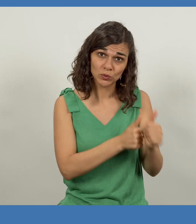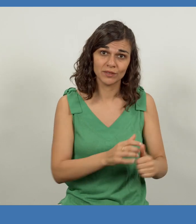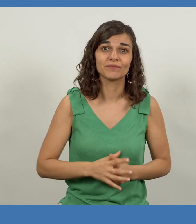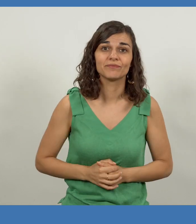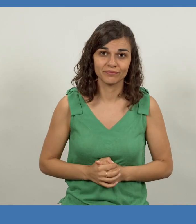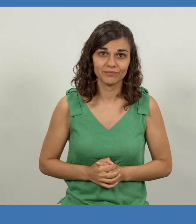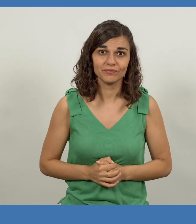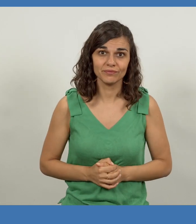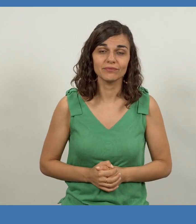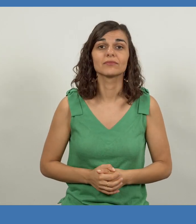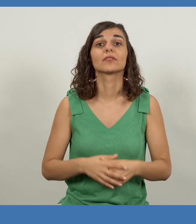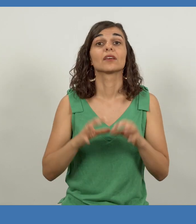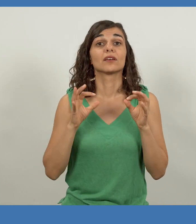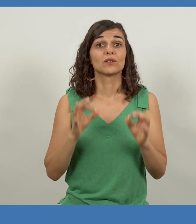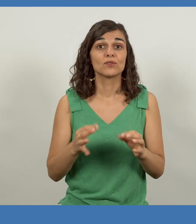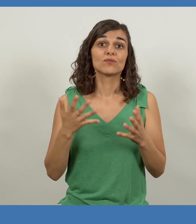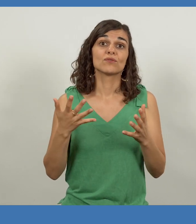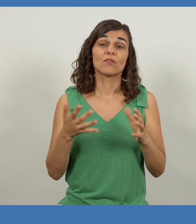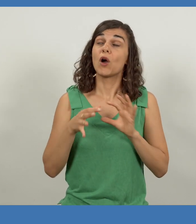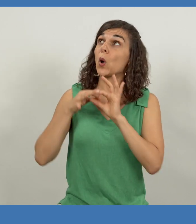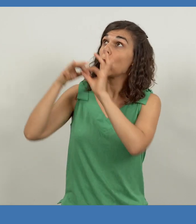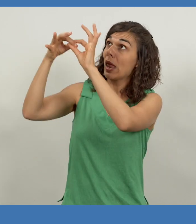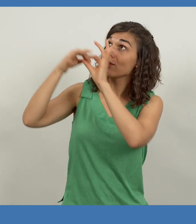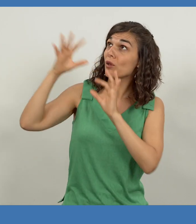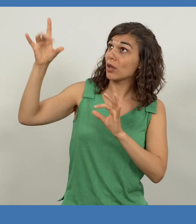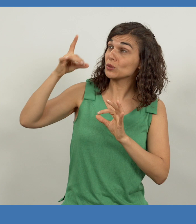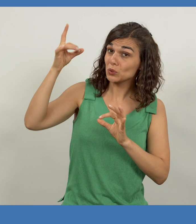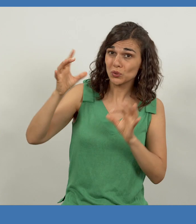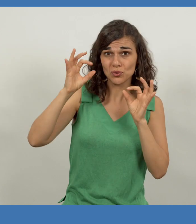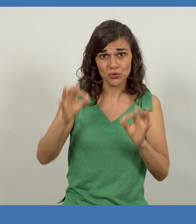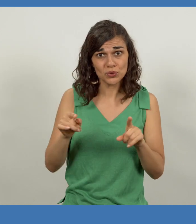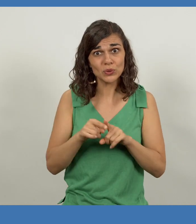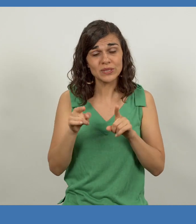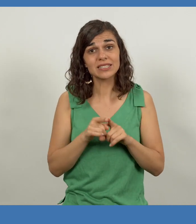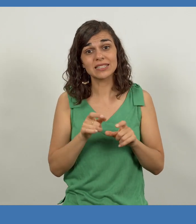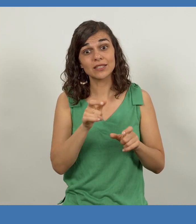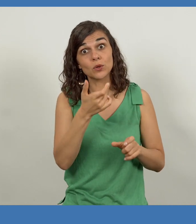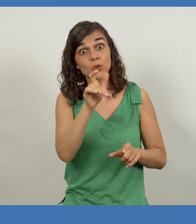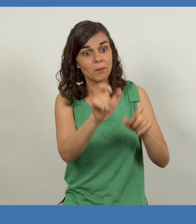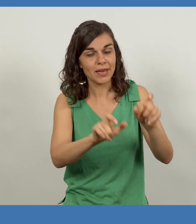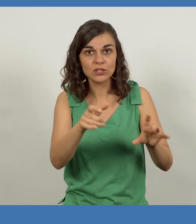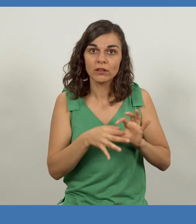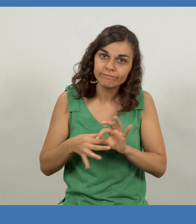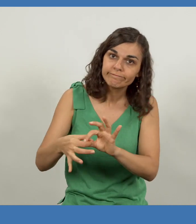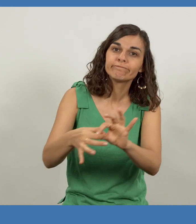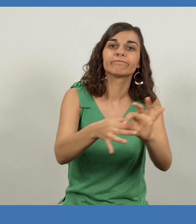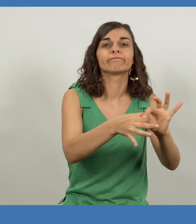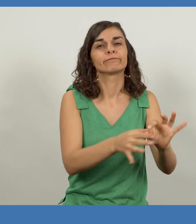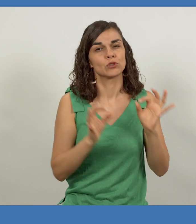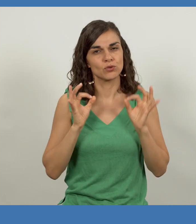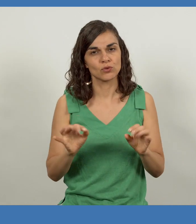en adéquation autant dans notre relation horizontale avec notre prochain, avec les autres, que